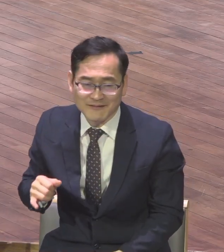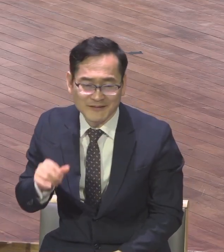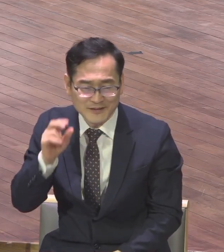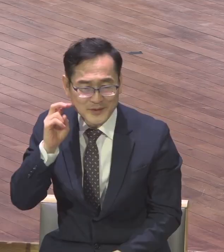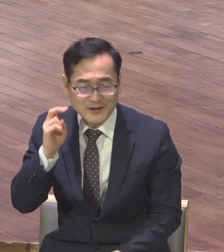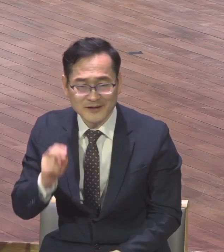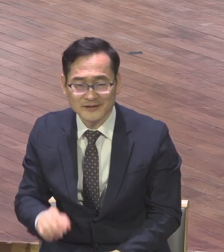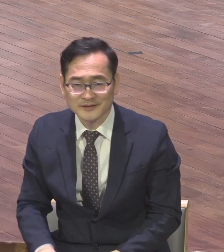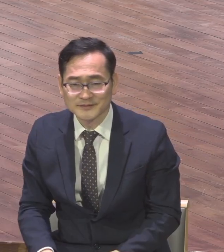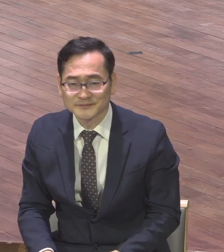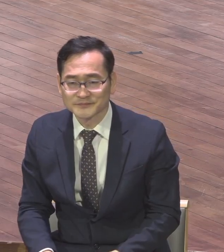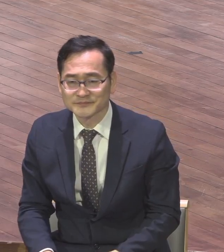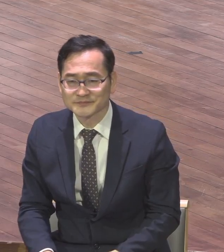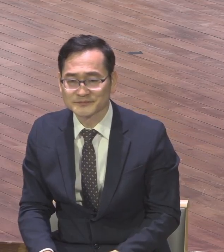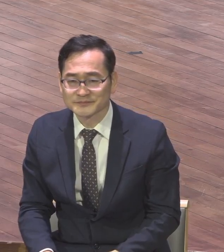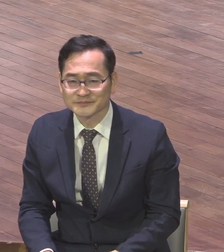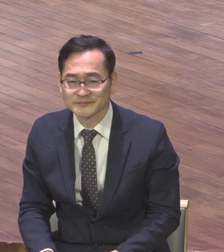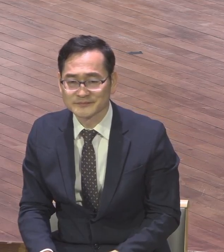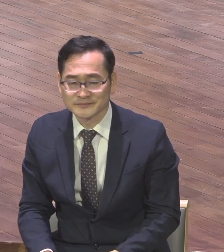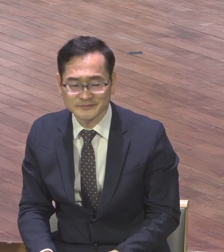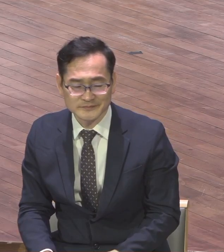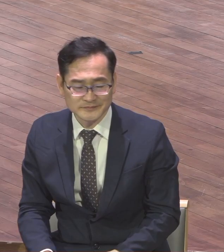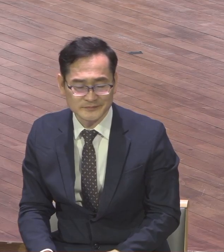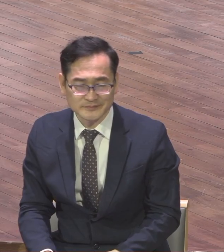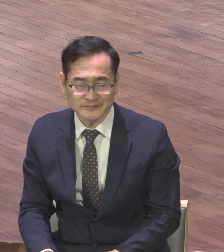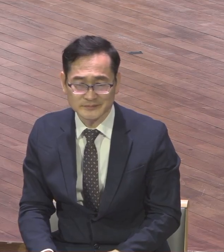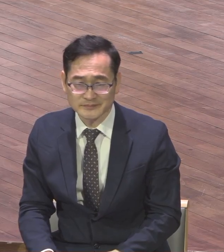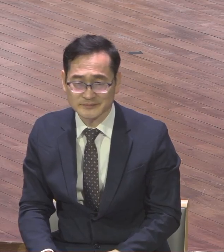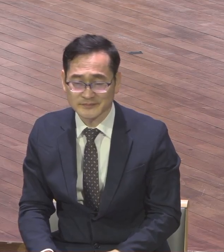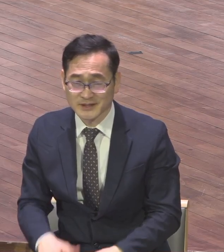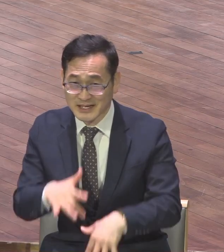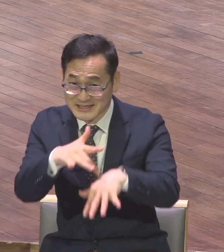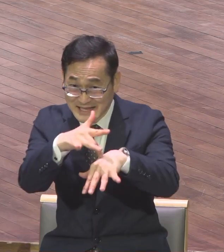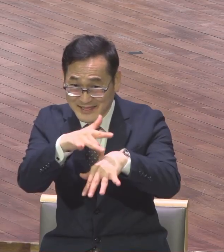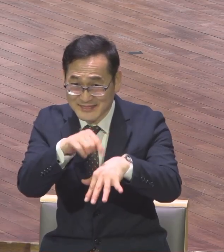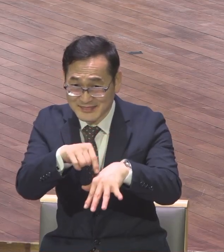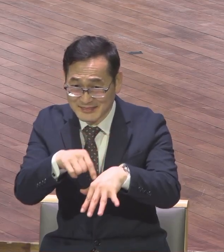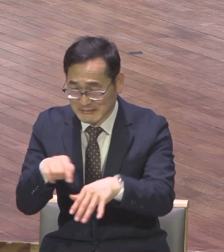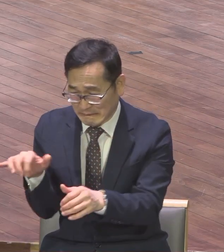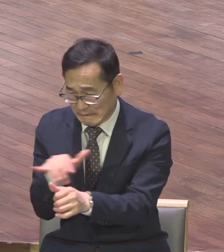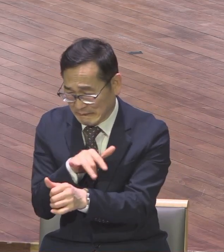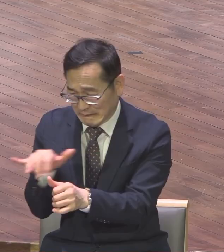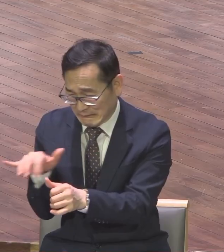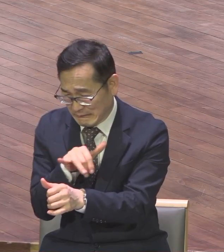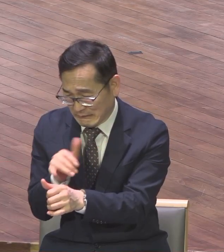내려 그야말로 교회 부흥을 완전히 저해하고 있지요.